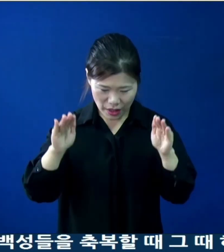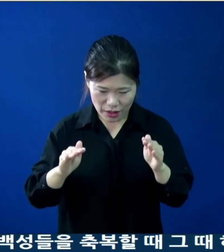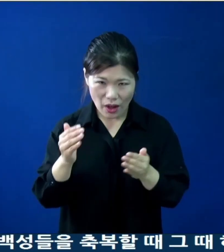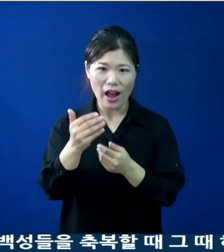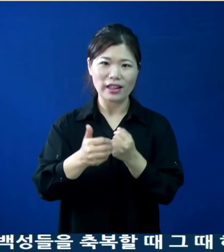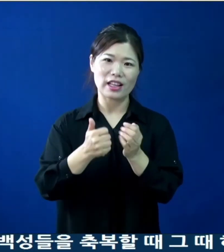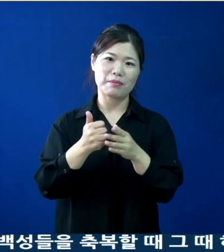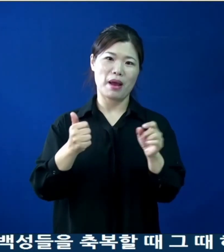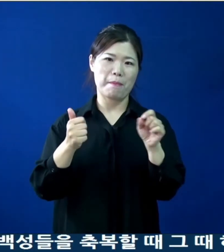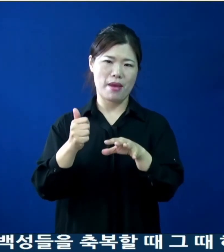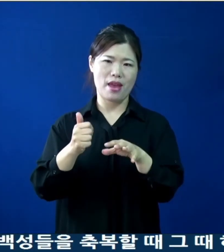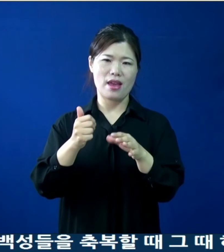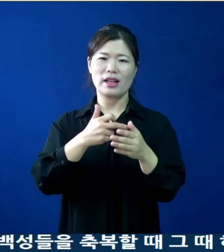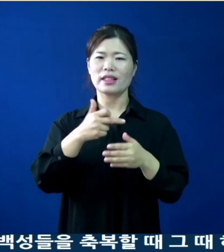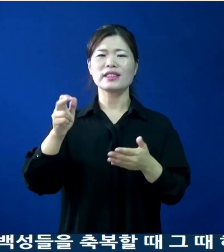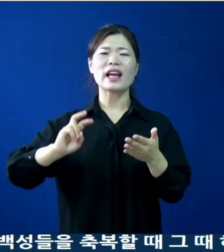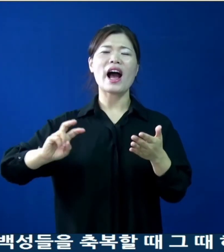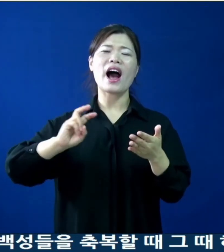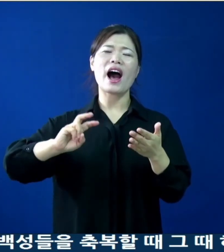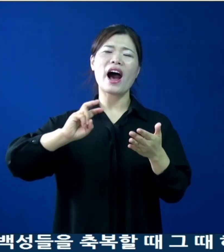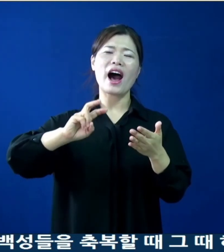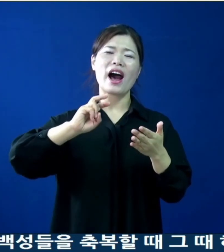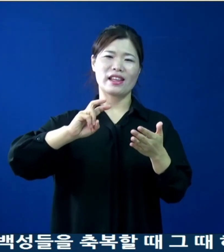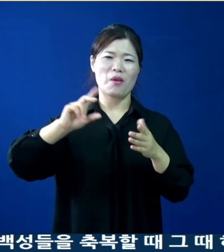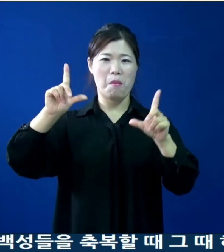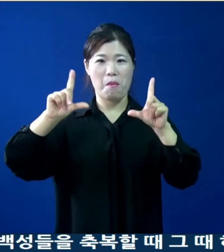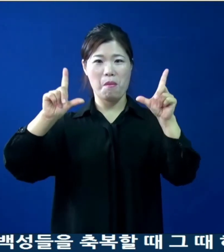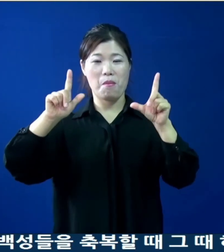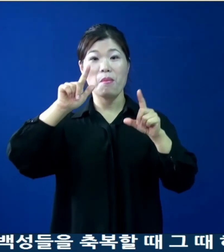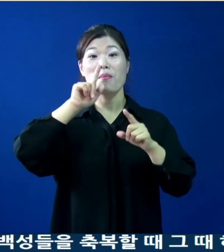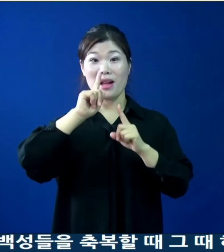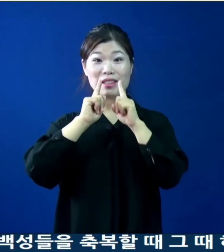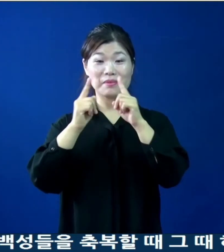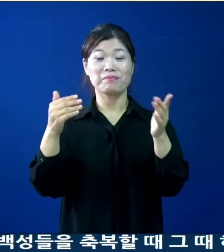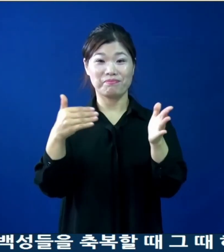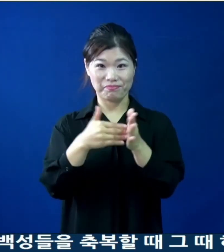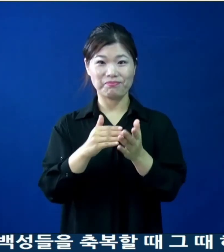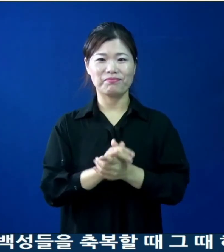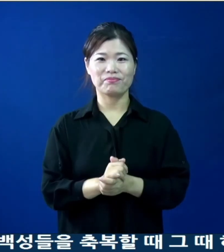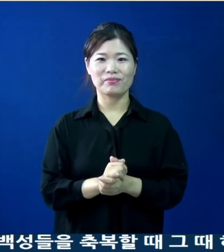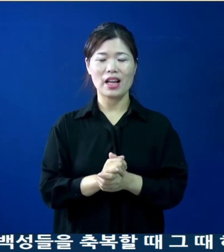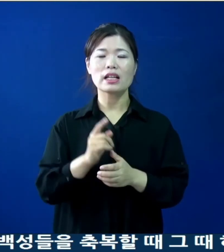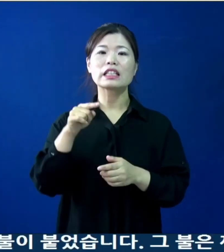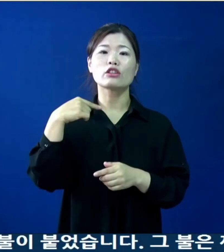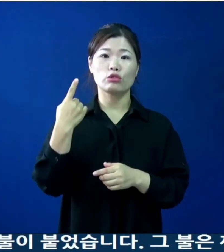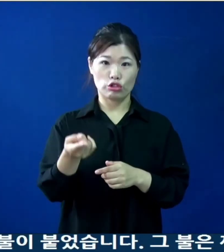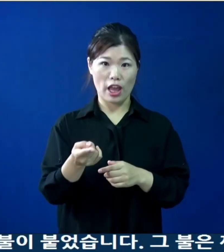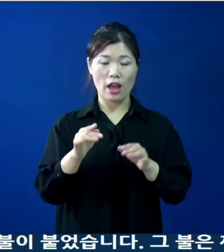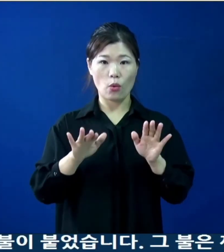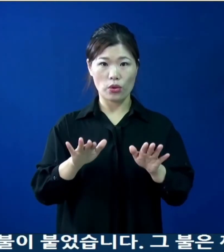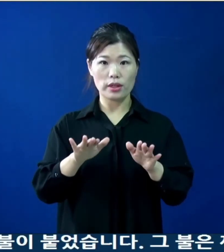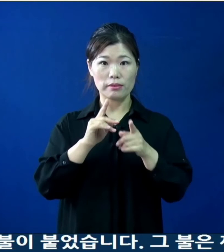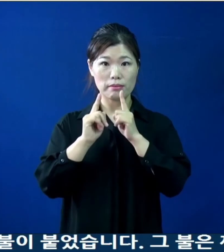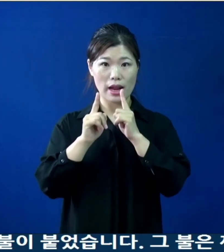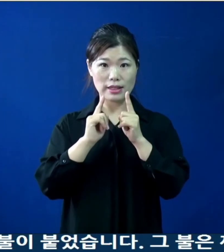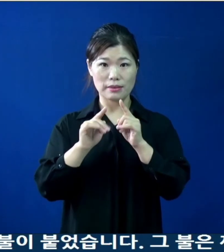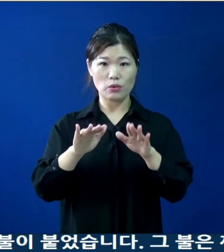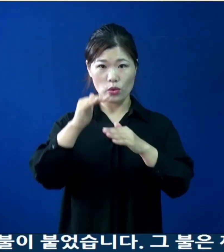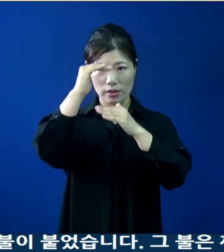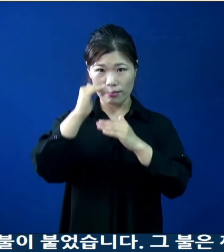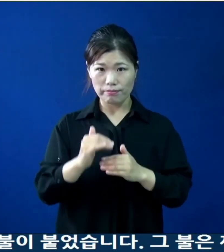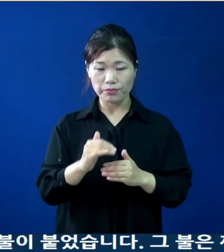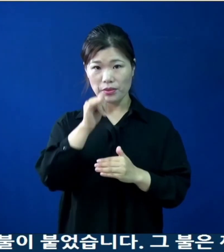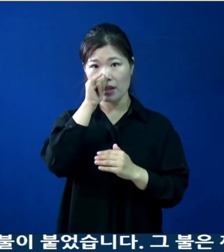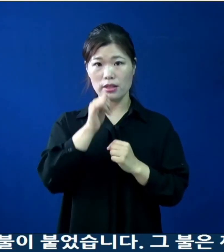앞에 큰 찬양을 드렸던 장면이었습니다. 그 장면 바로 다음에 오늘 본문이